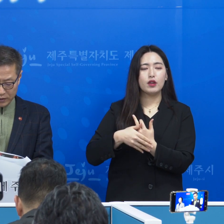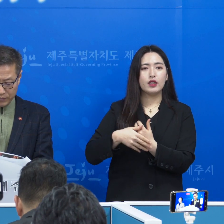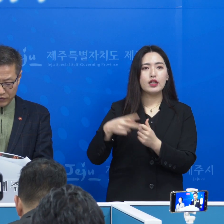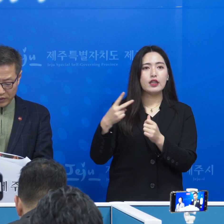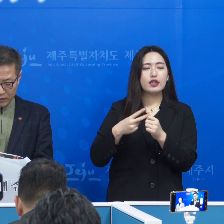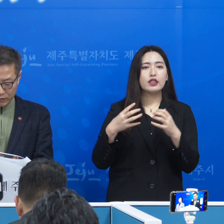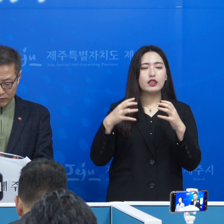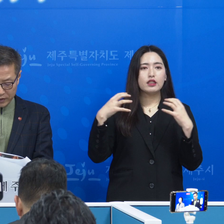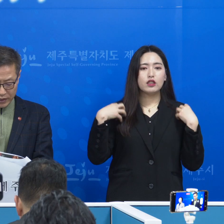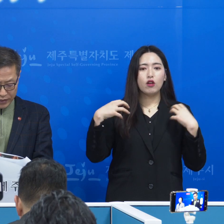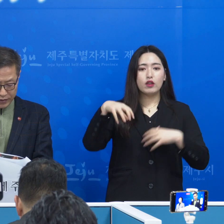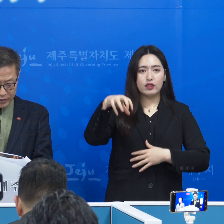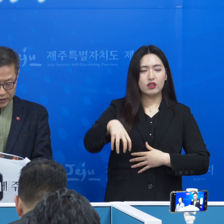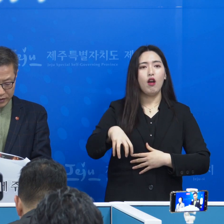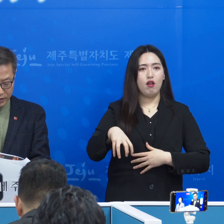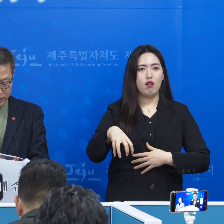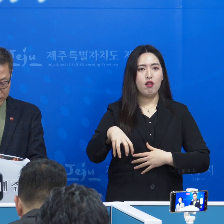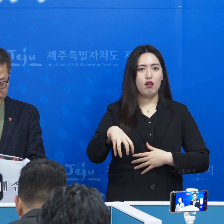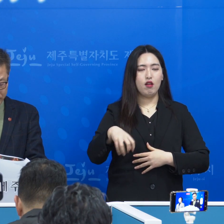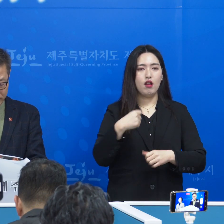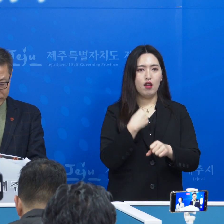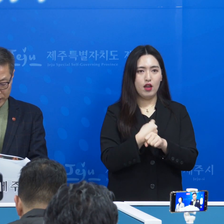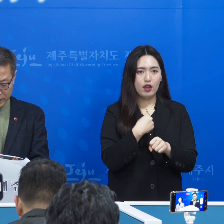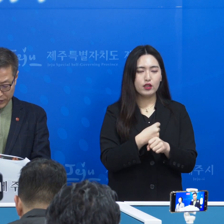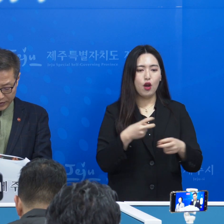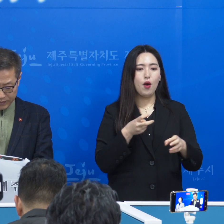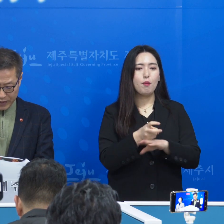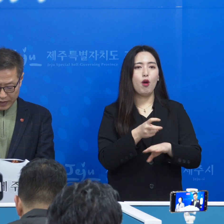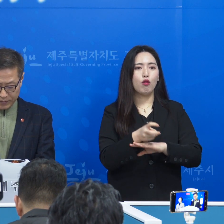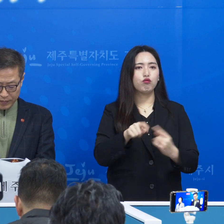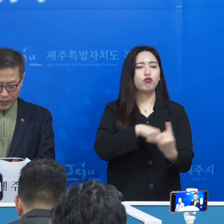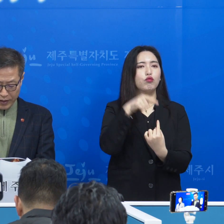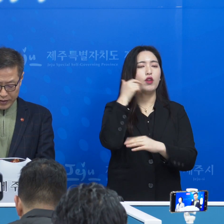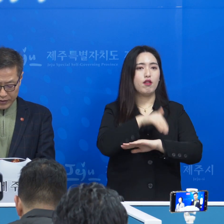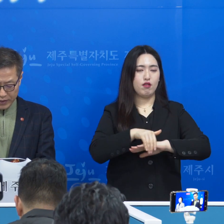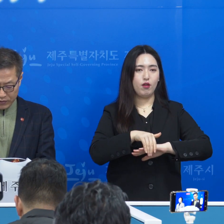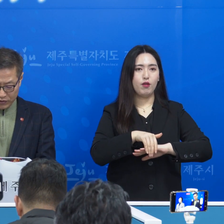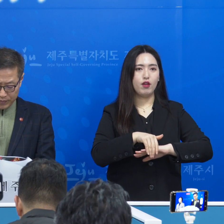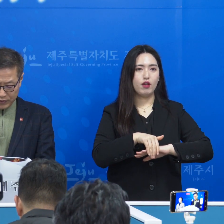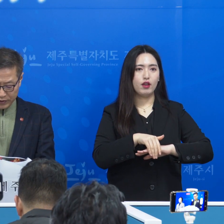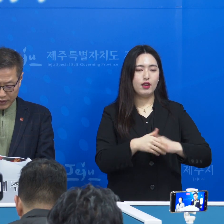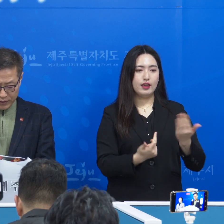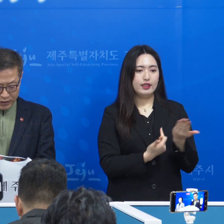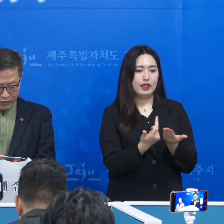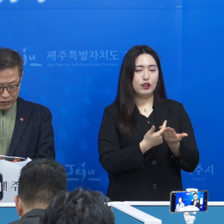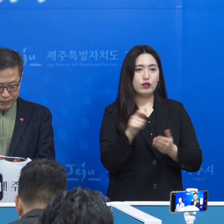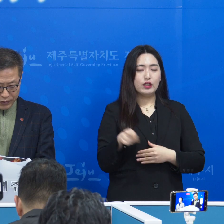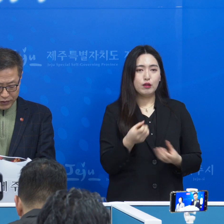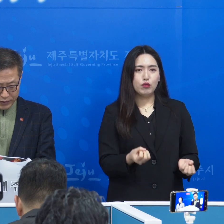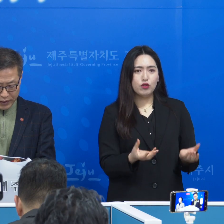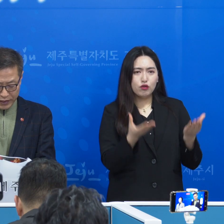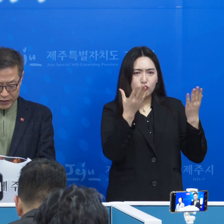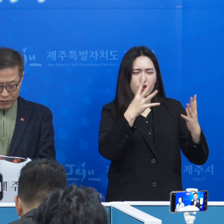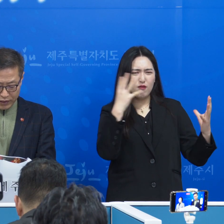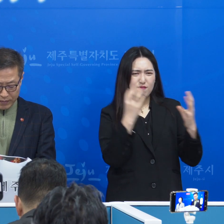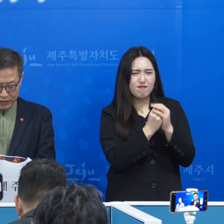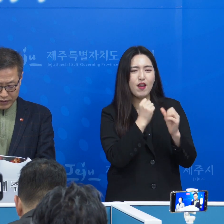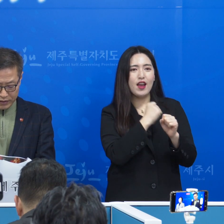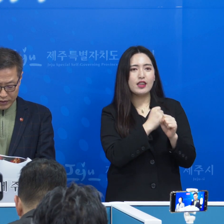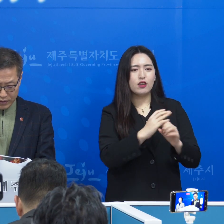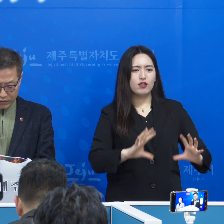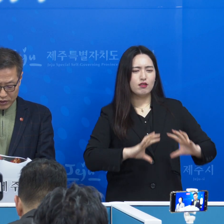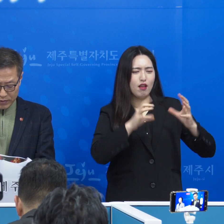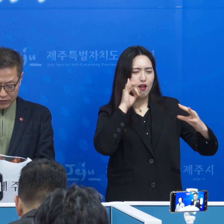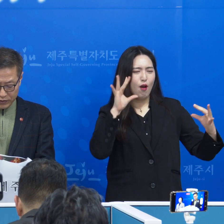제2주차장을 거점주차장으로 지정하여 서틀버스를 운영할 계획입니다. 제주들불축제의 완성도를 높여 세계인이